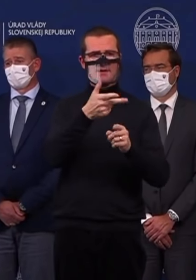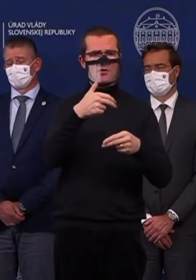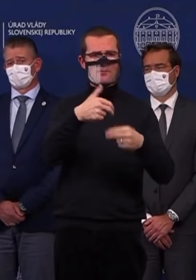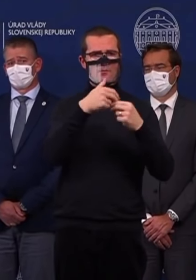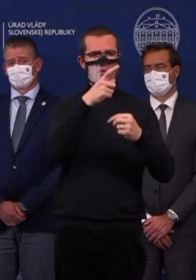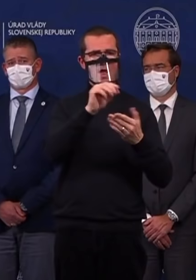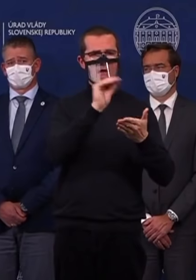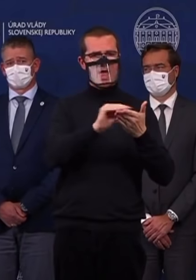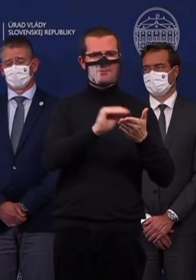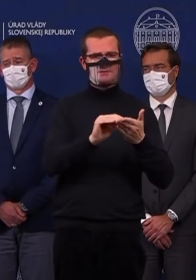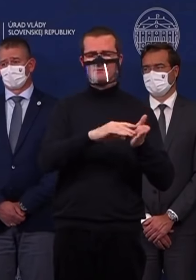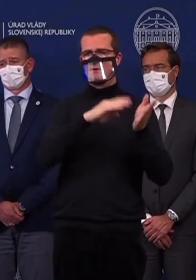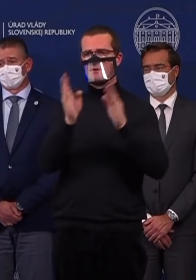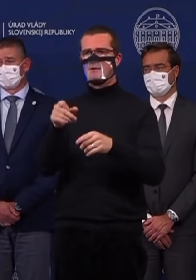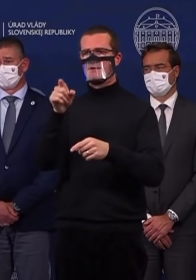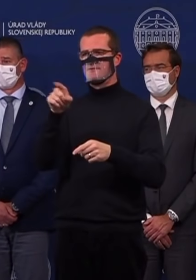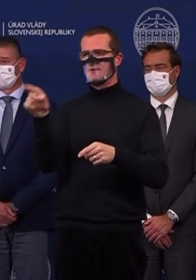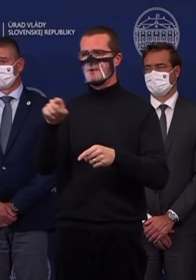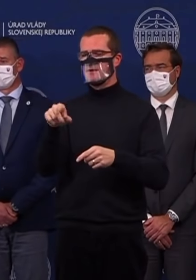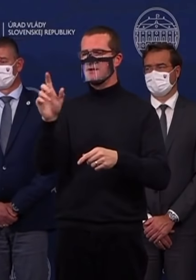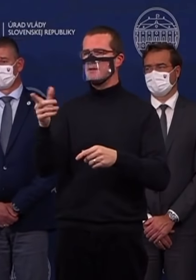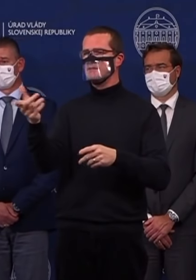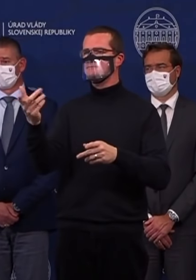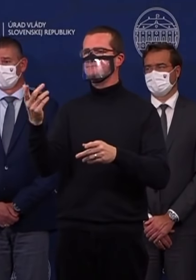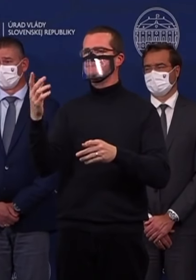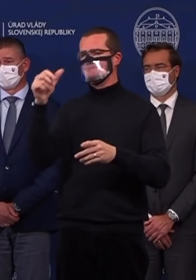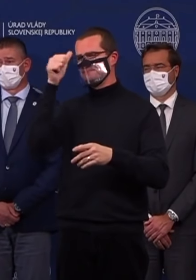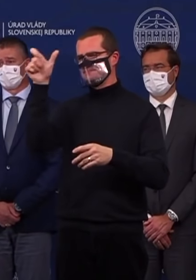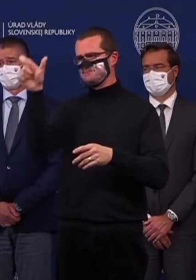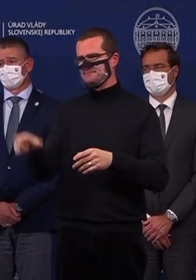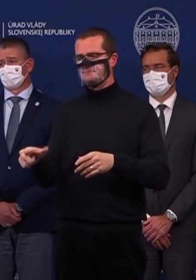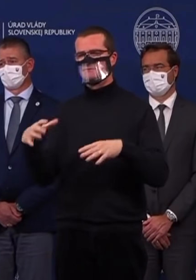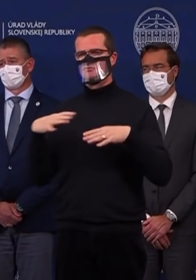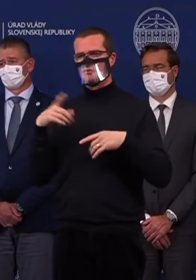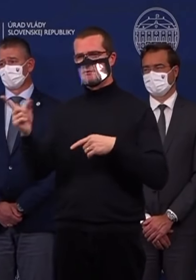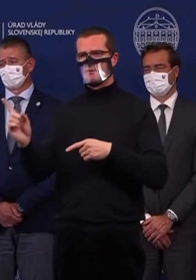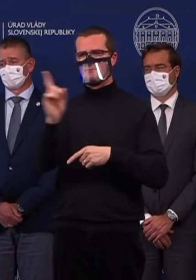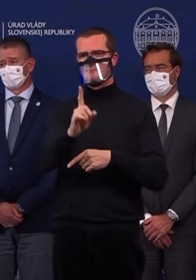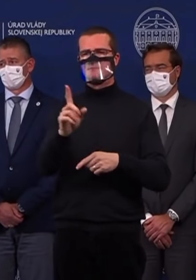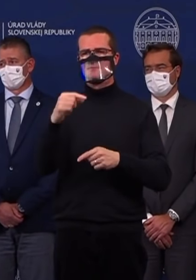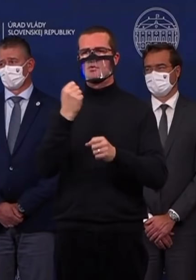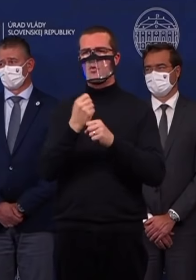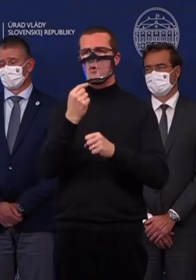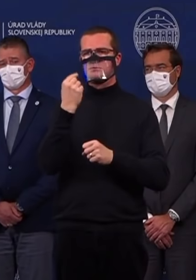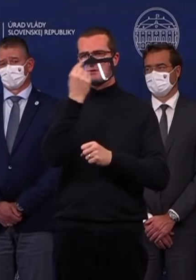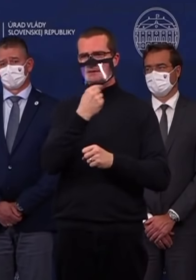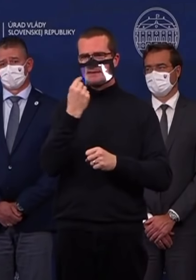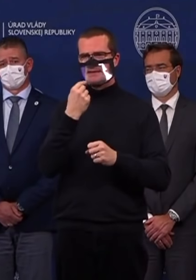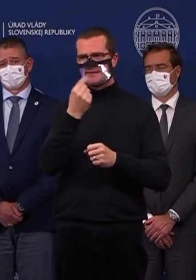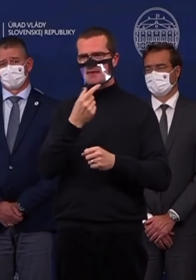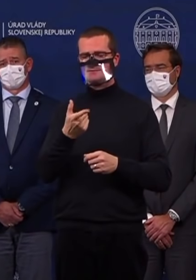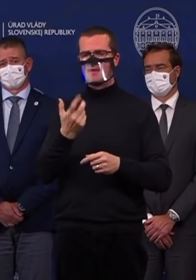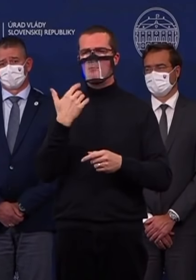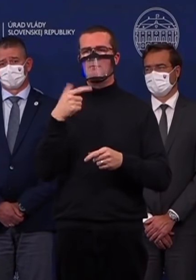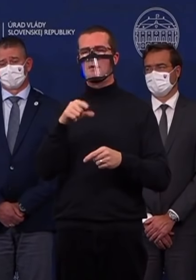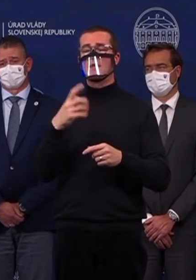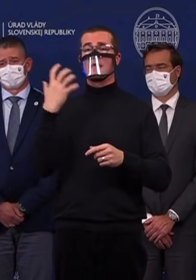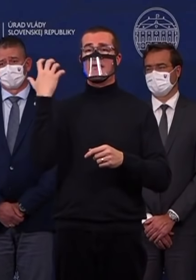pomôžete ako administratíva a Marika, ktorá je zdravotná sestra, pôjde robiť tie výtery samotné. Aby